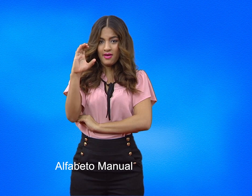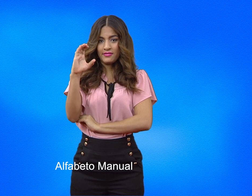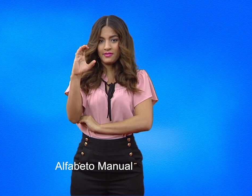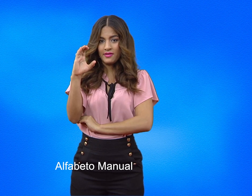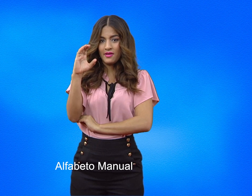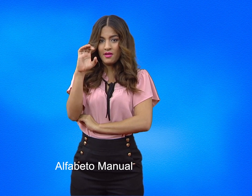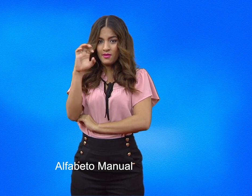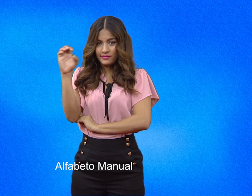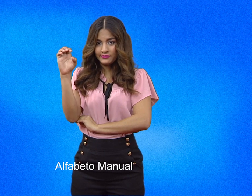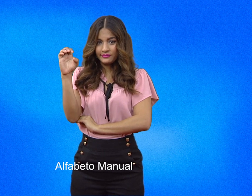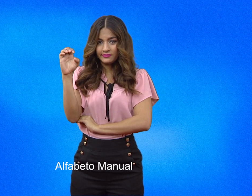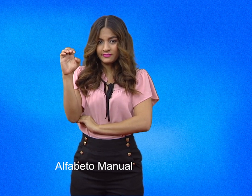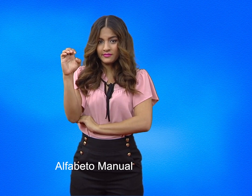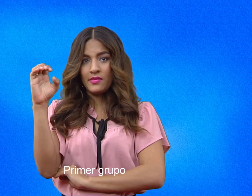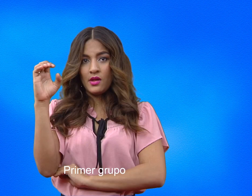Alfabeto manual.